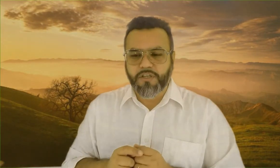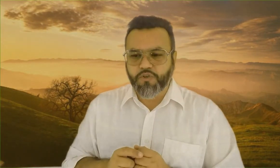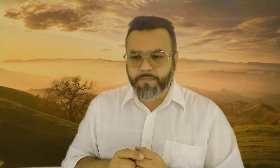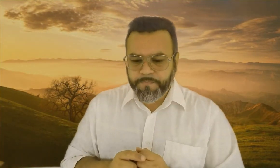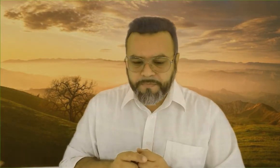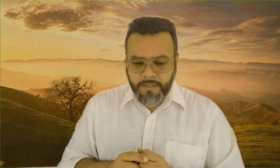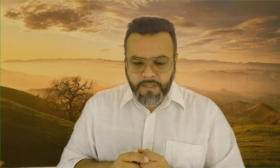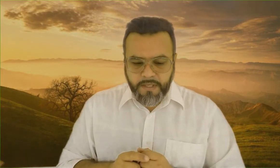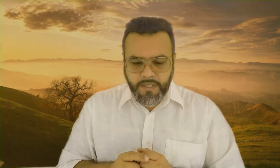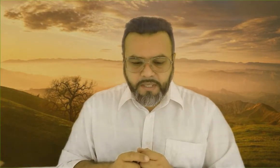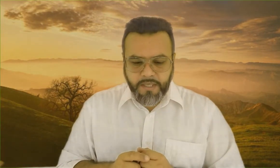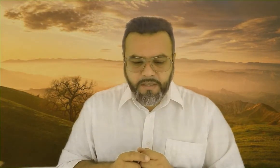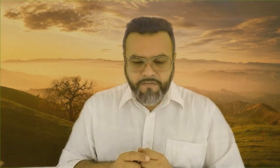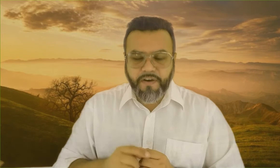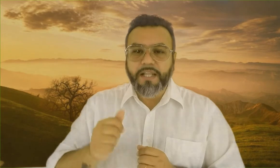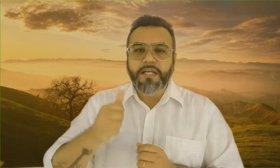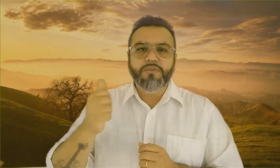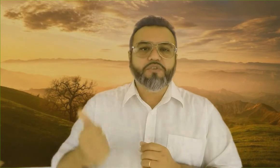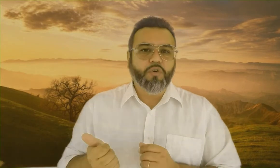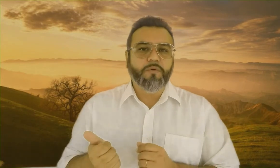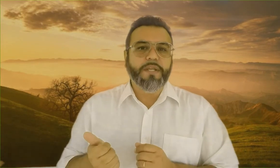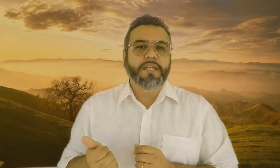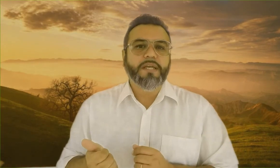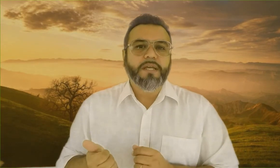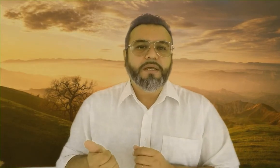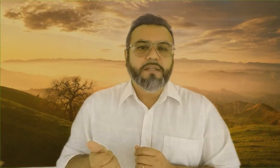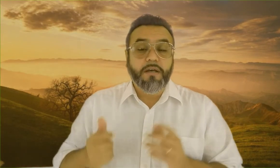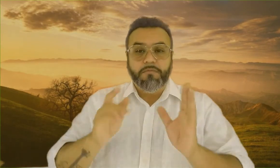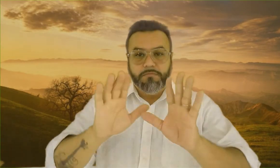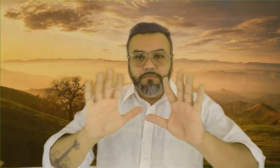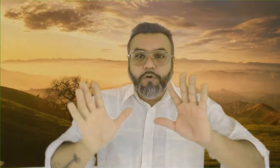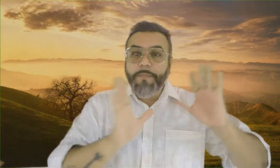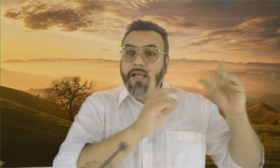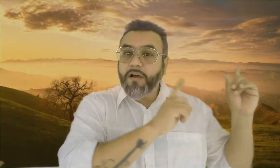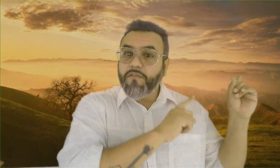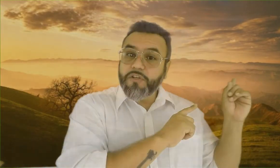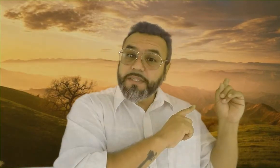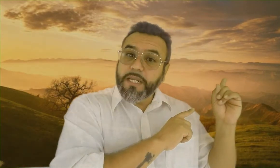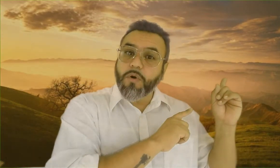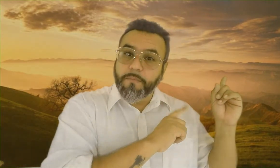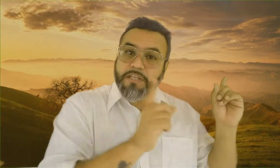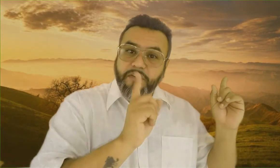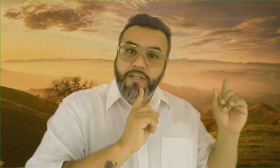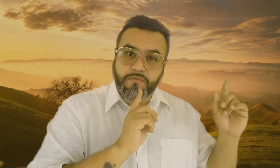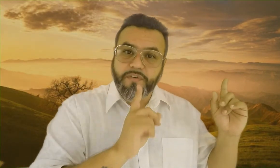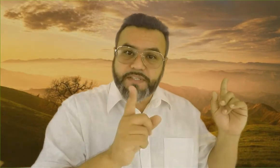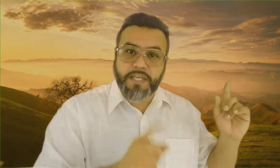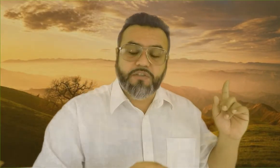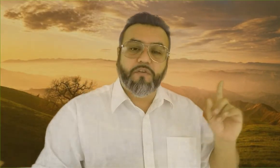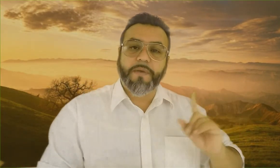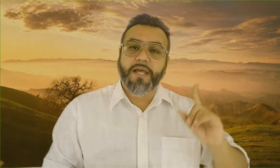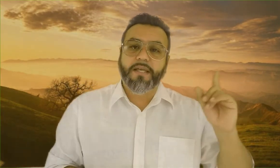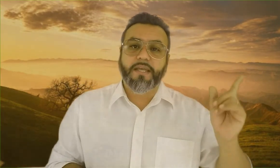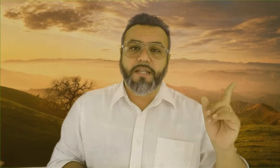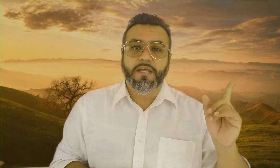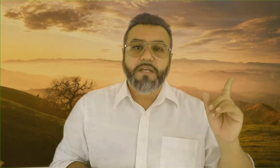vídeo falando sobre... Não, vou pegar o vídeo anterior, mais fácil, vou fazer isso. Vou pegar aquele de